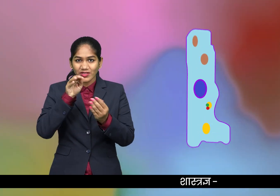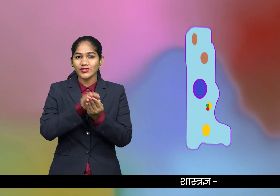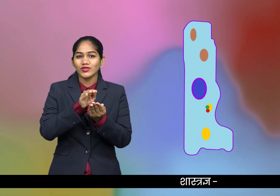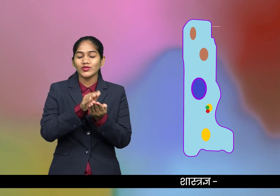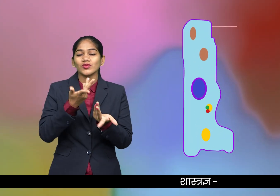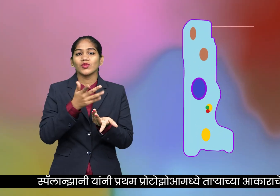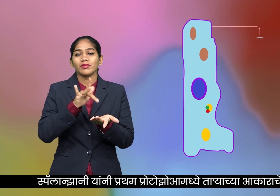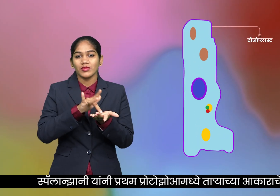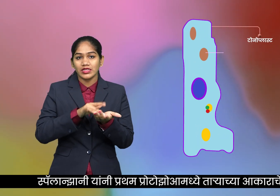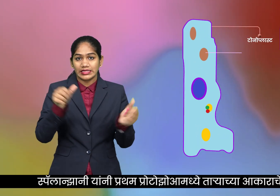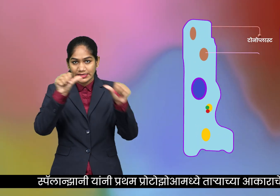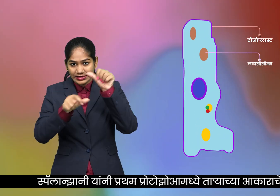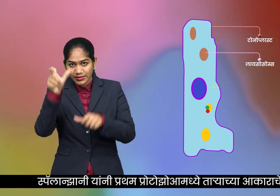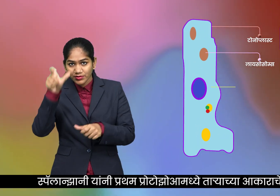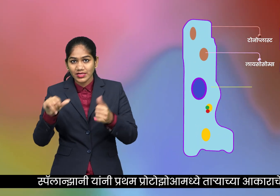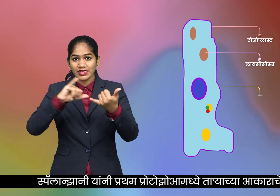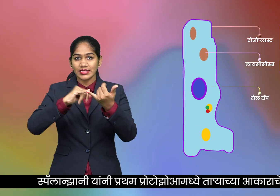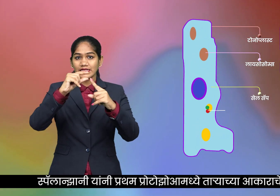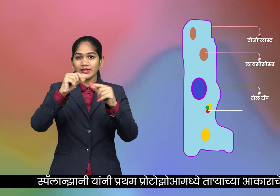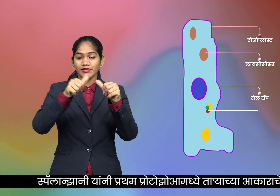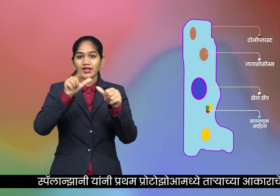शास्त्रज्ञ स्प्लांझानी